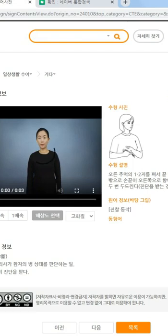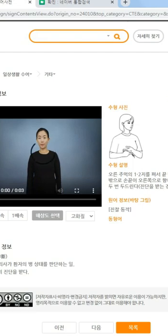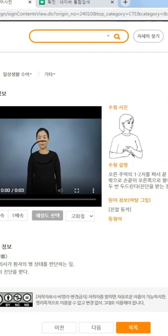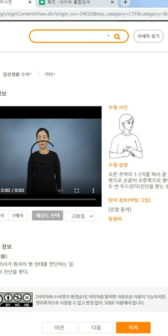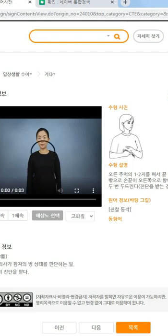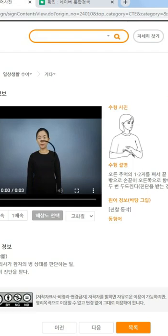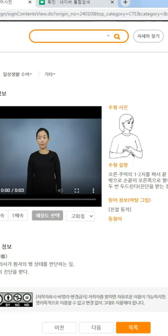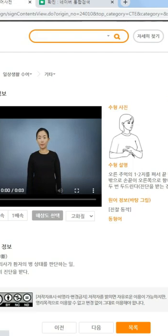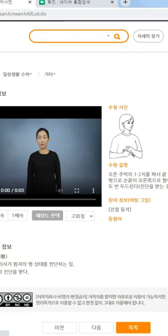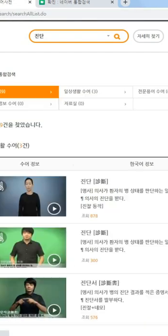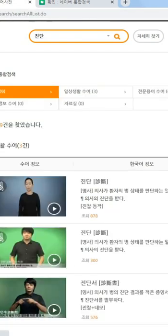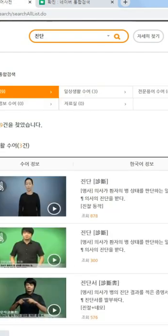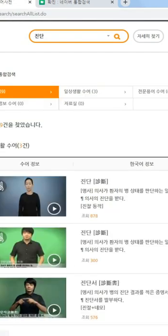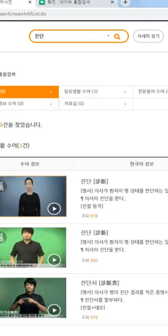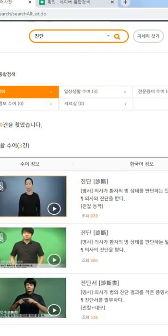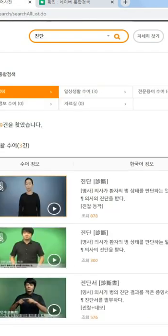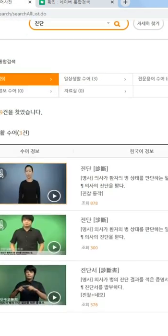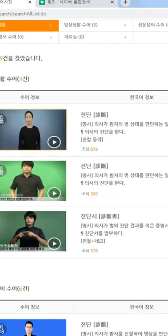진단은 그냥 이렇게